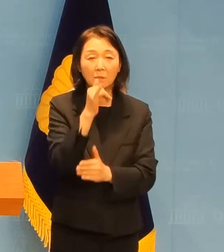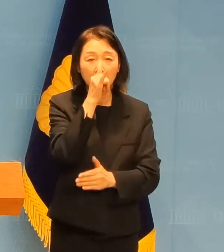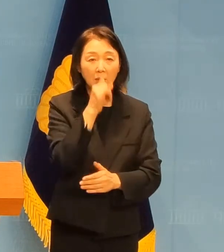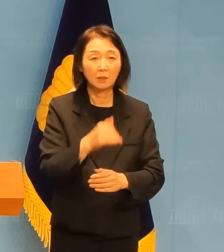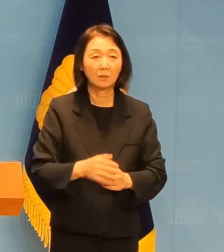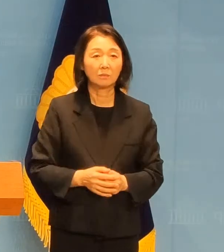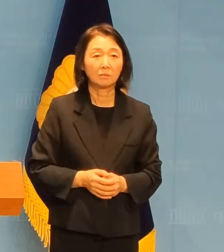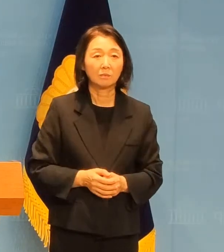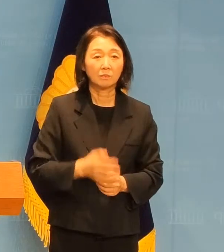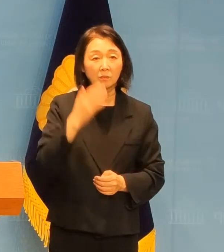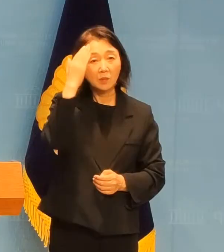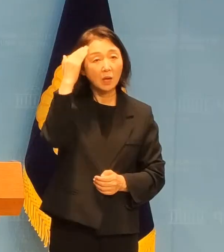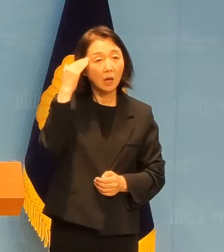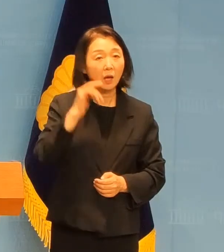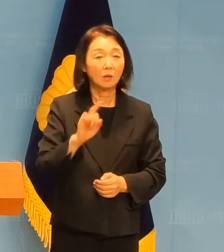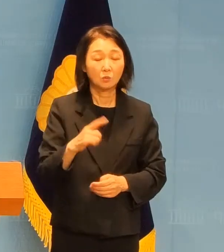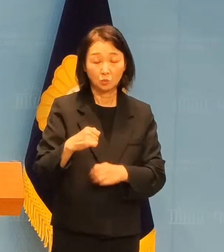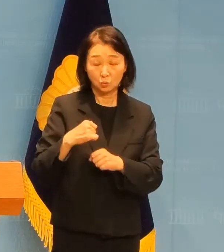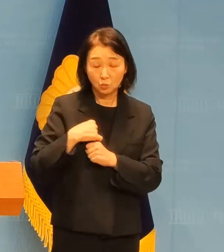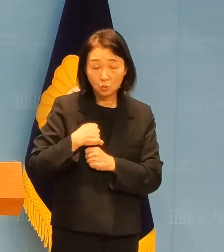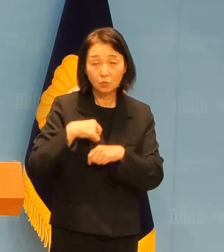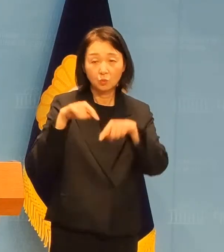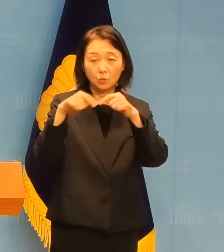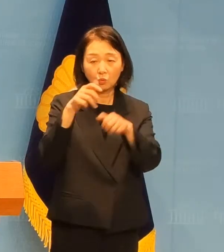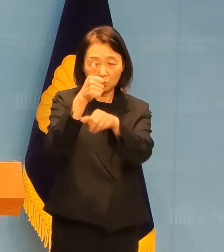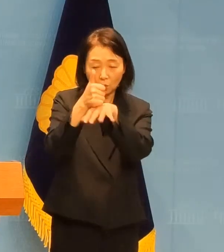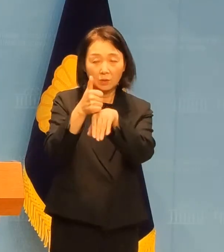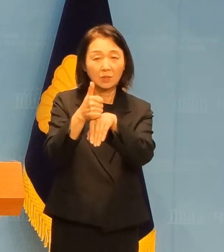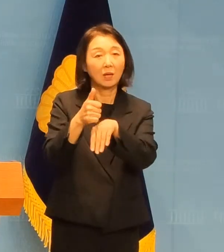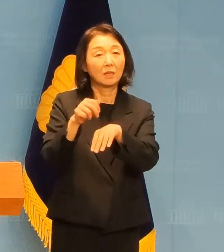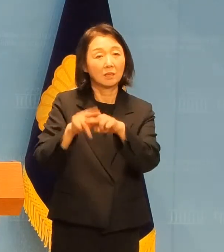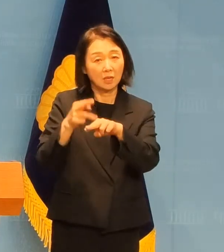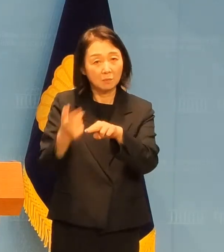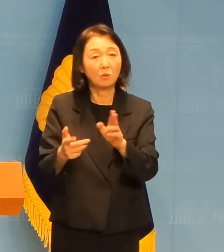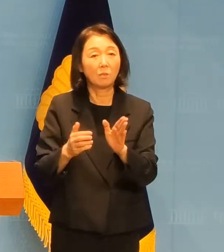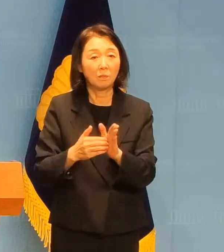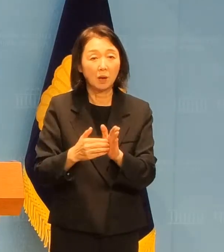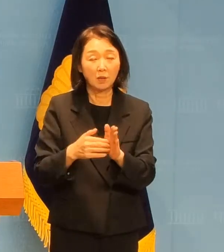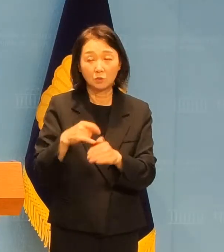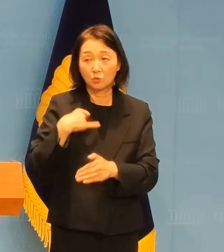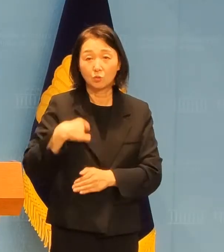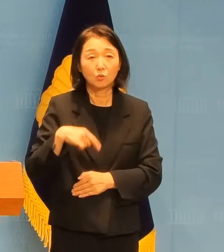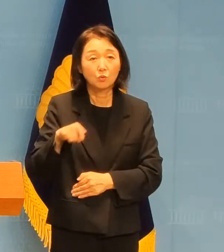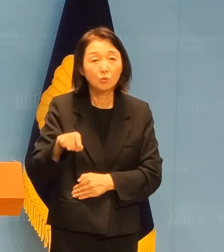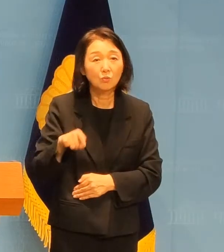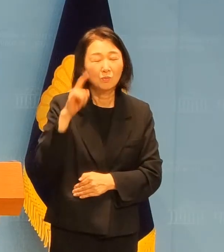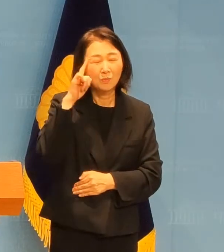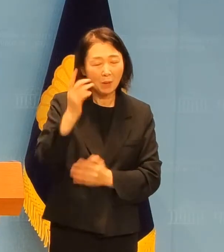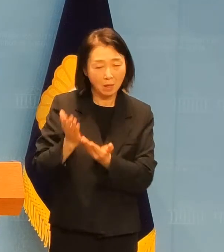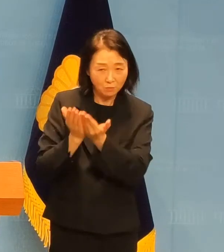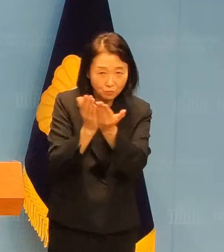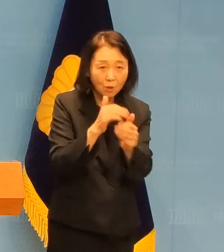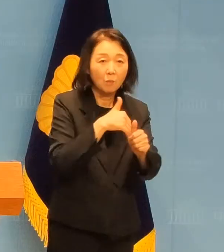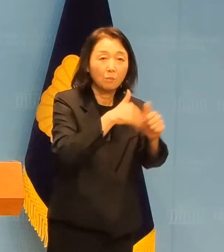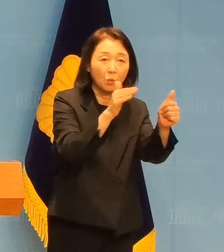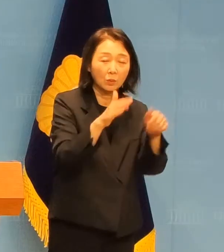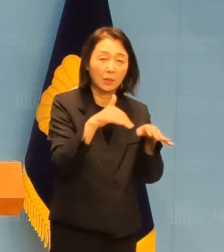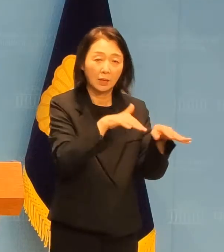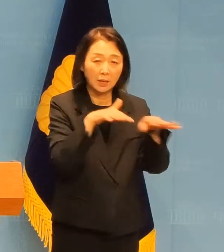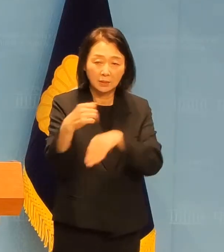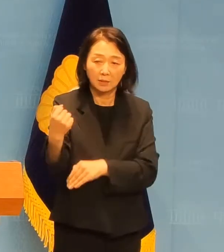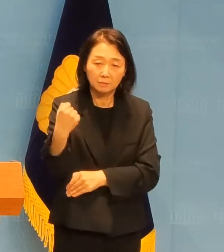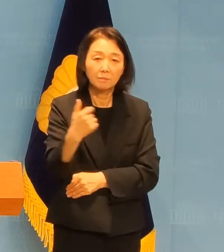잇따랐습니다. 한국의 군 통수권자가 자리를 비운 사이 중국은 함정을 보내 해상